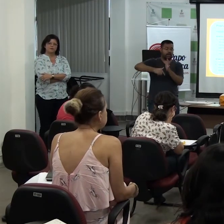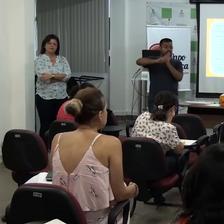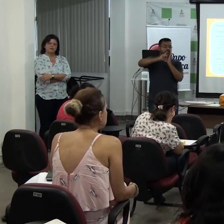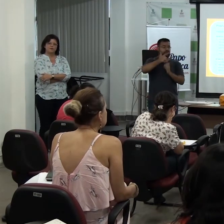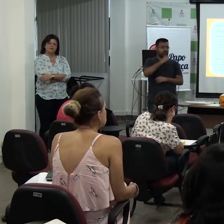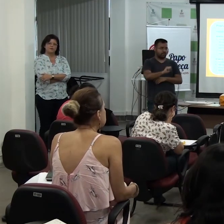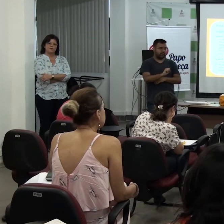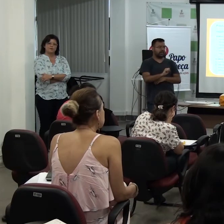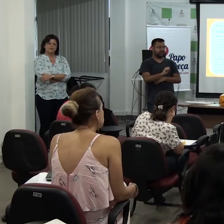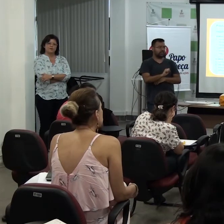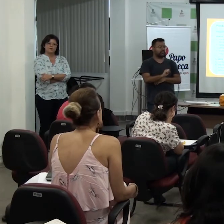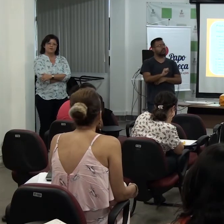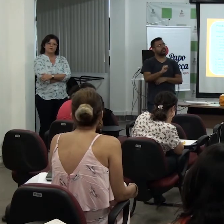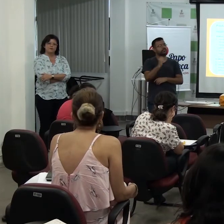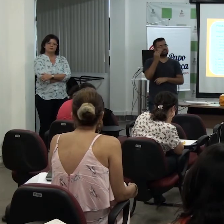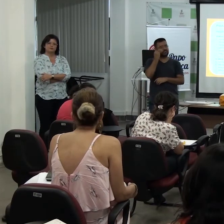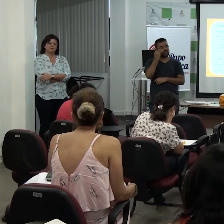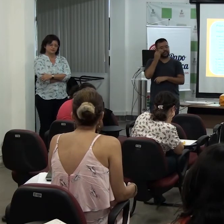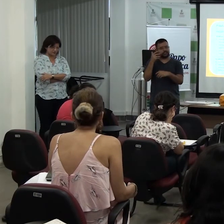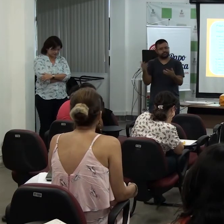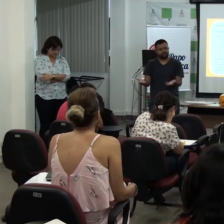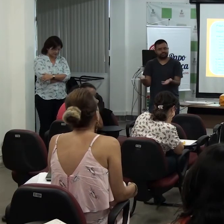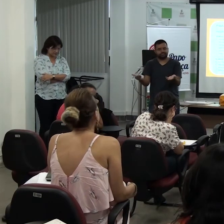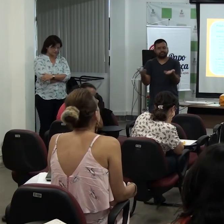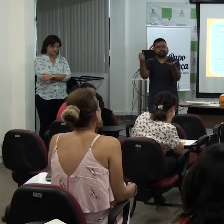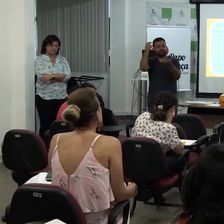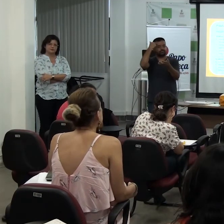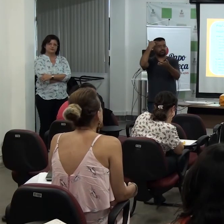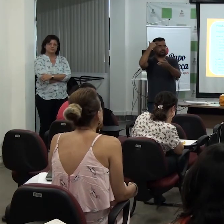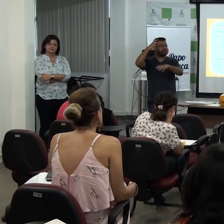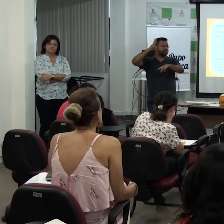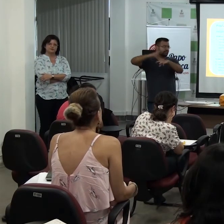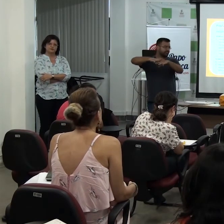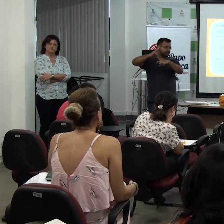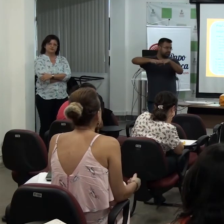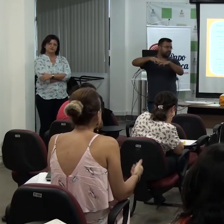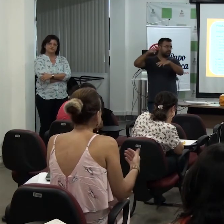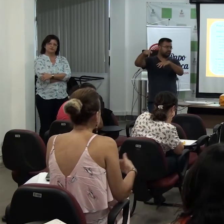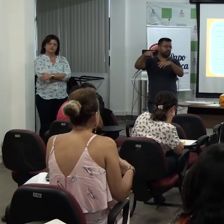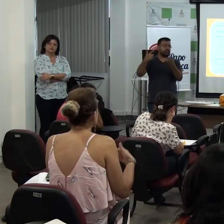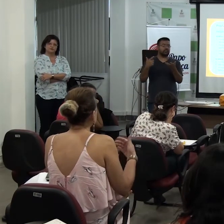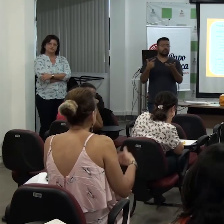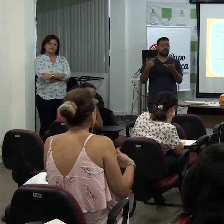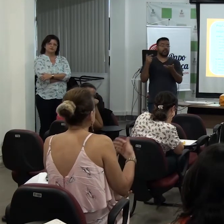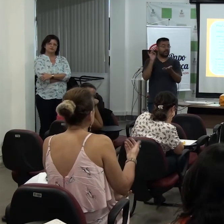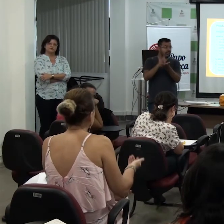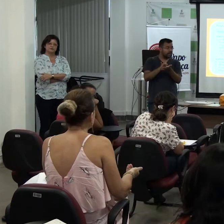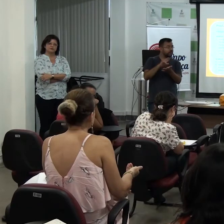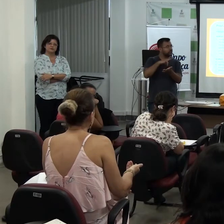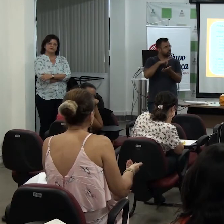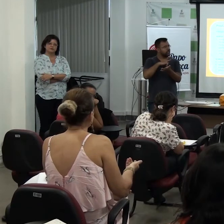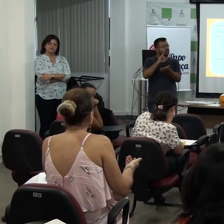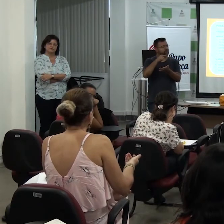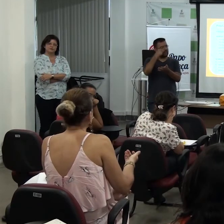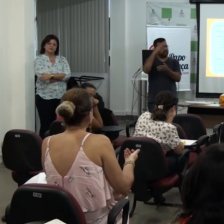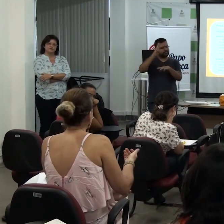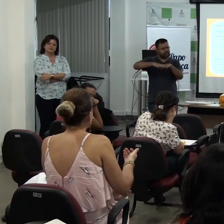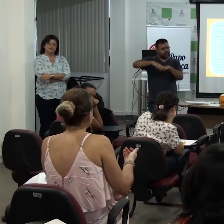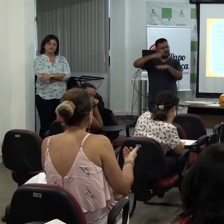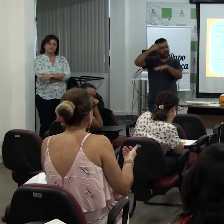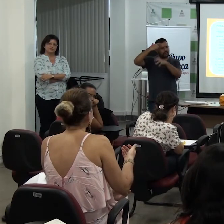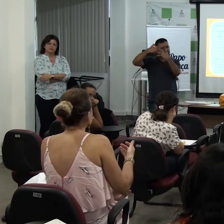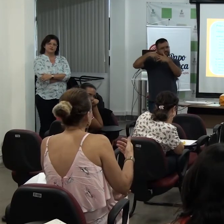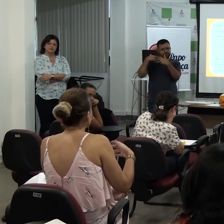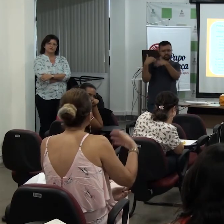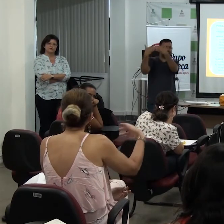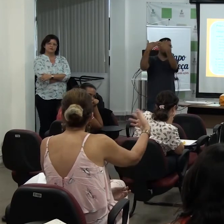promover, o desenvolvimento do pensamento matemático, que ele sim, estando desenvolvido,